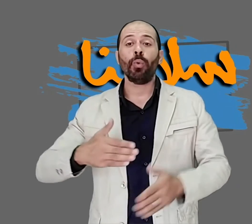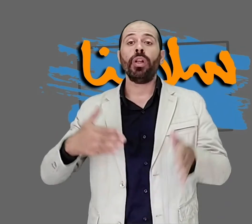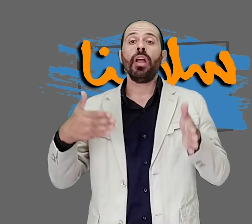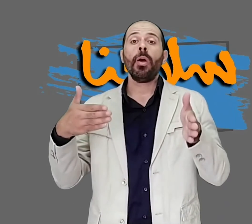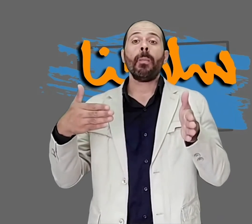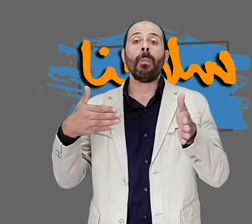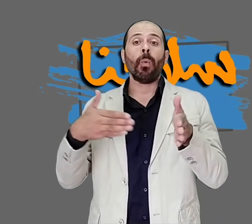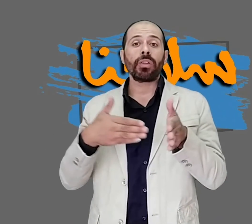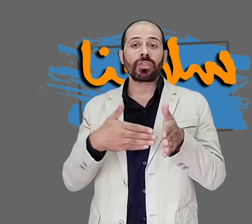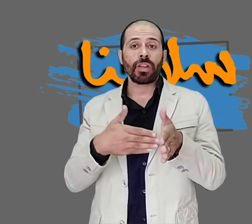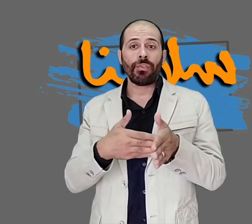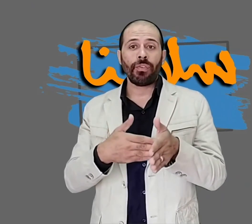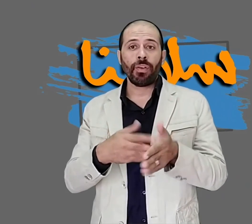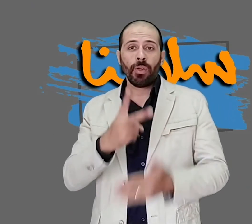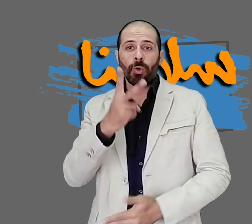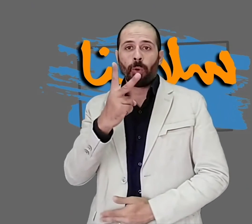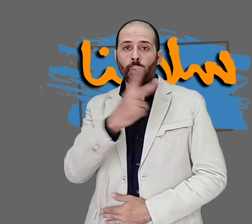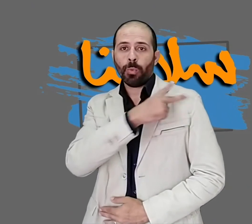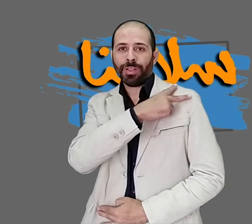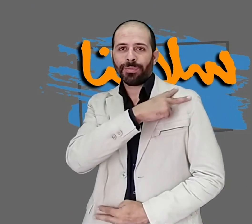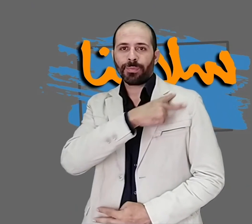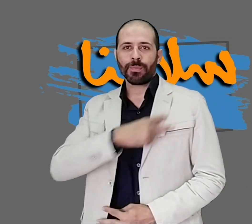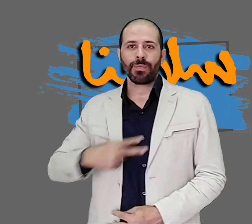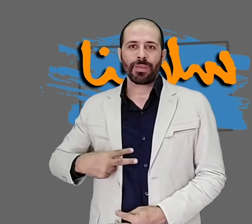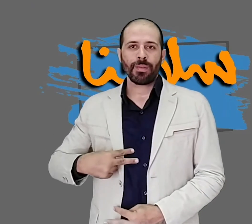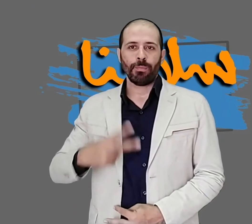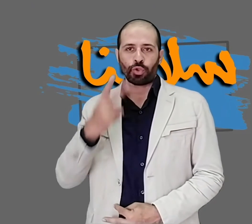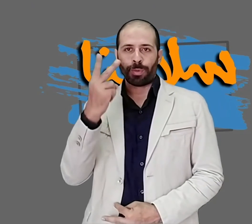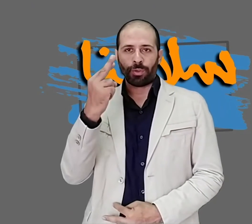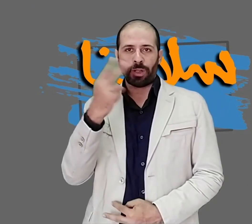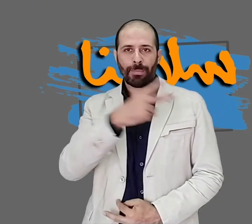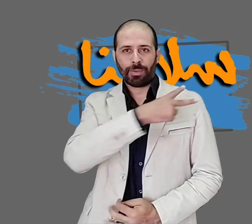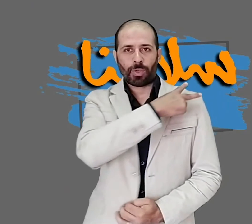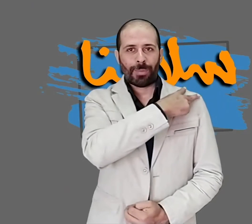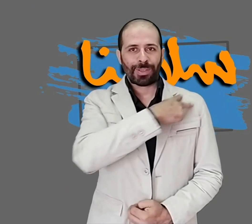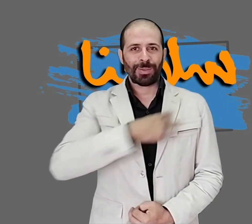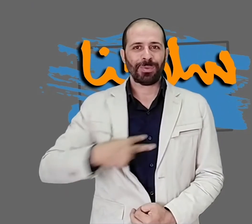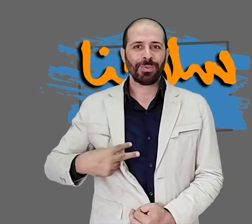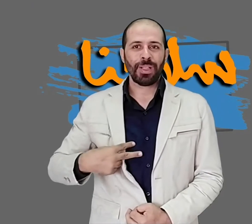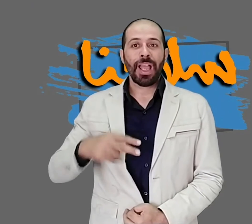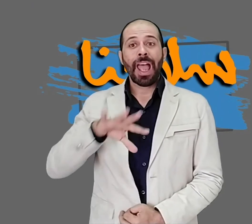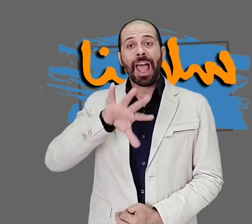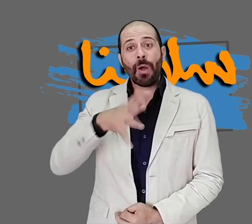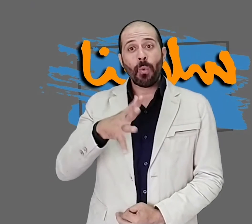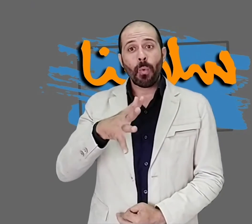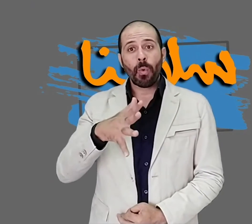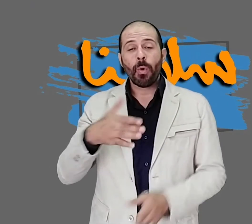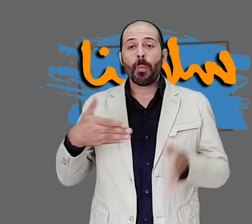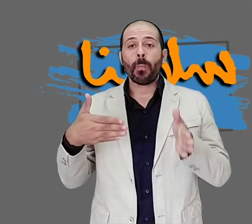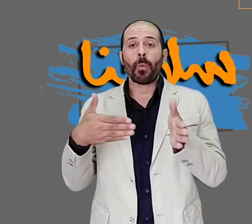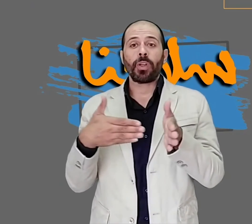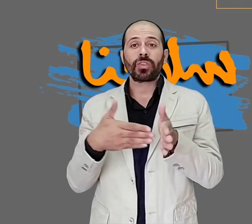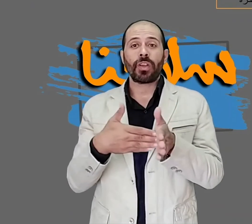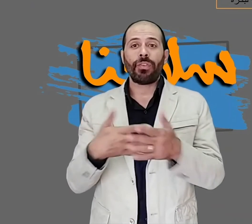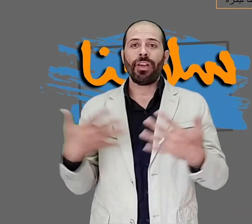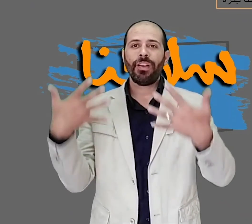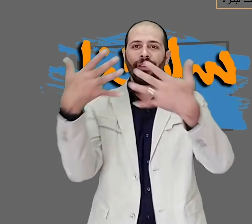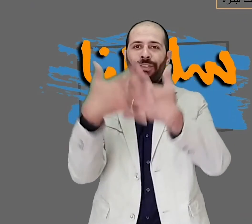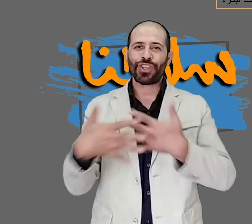بقول موظف حكومة. والصباعين دول همك وأروح أعمل كده. أو موظف في